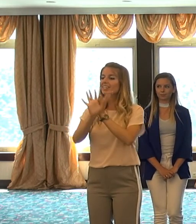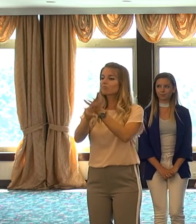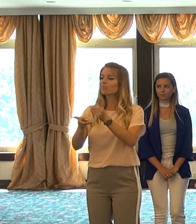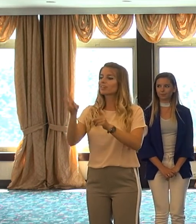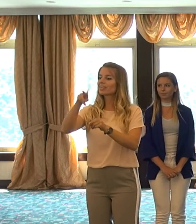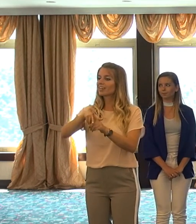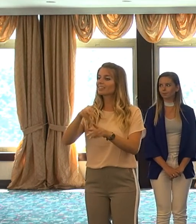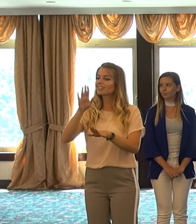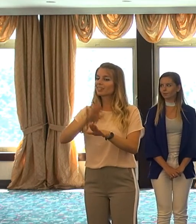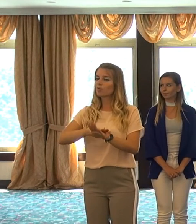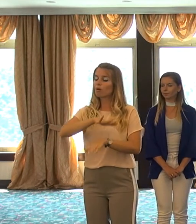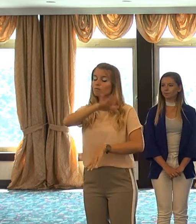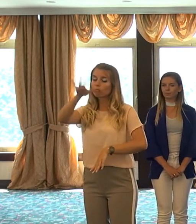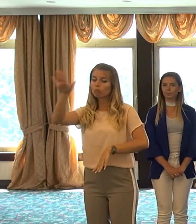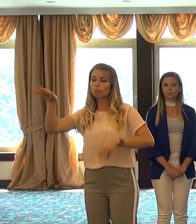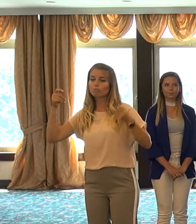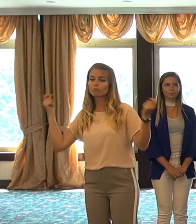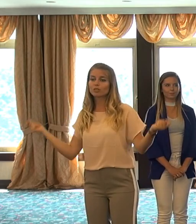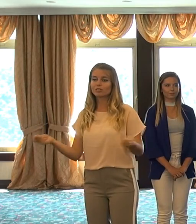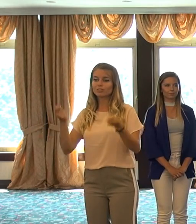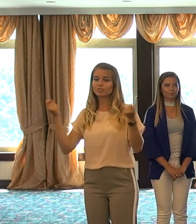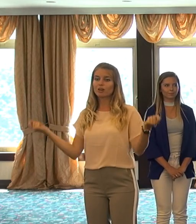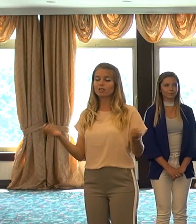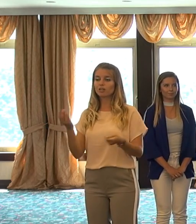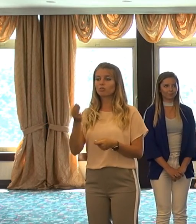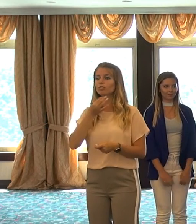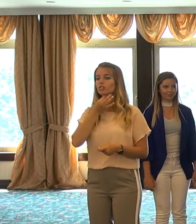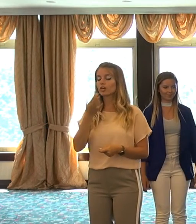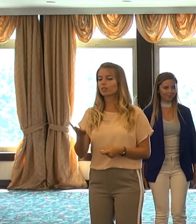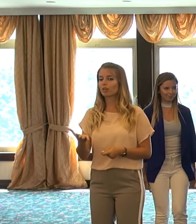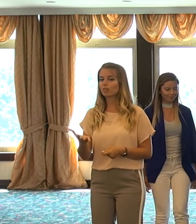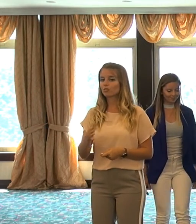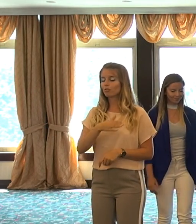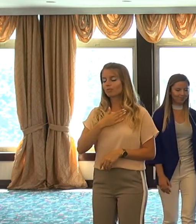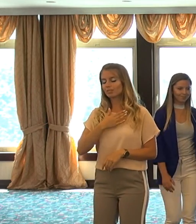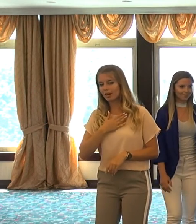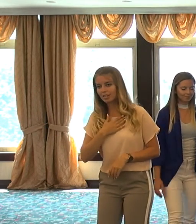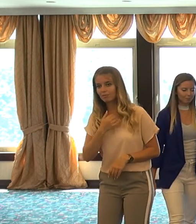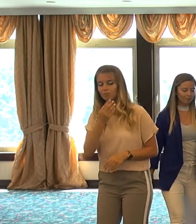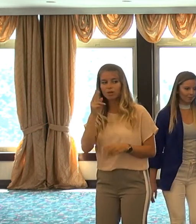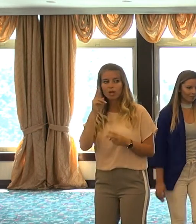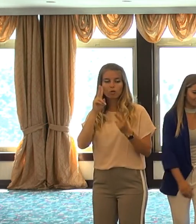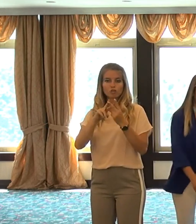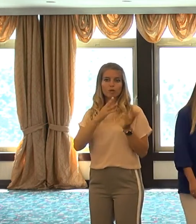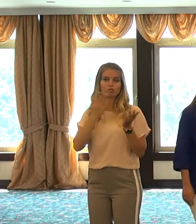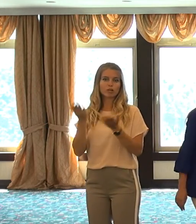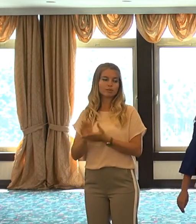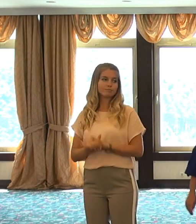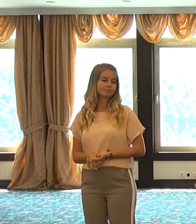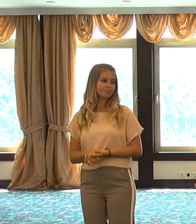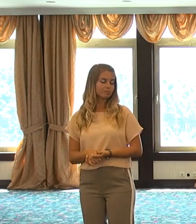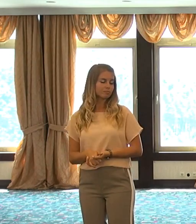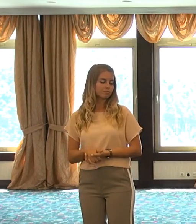katkı sağlamış tüm emekçi arkadaşlarıma vermek istiyorum. Herkese teşekkür ederim. Saygıyla görüşürüz.